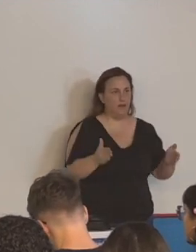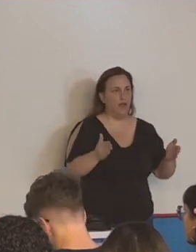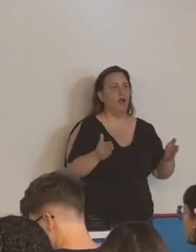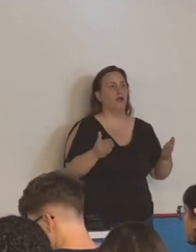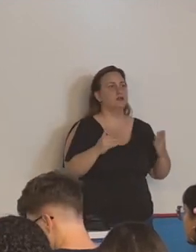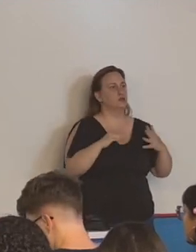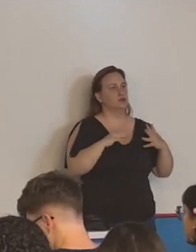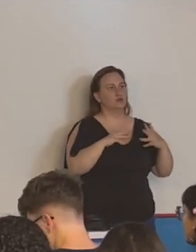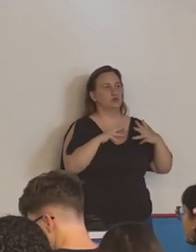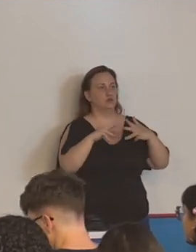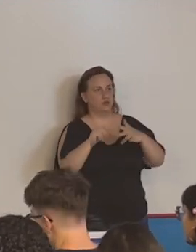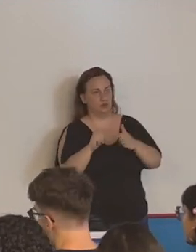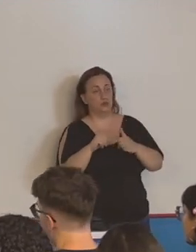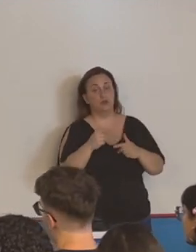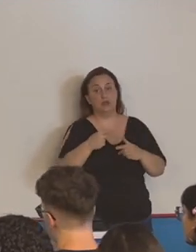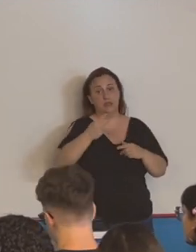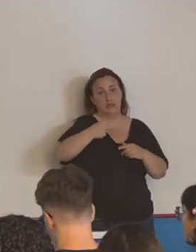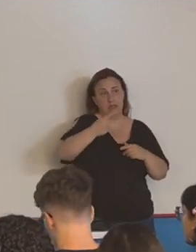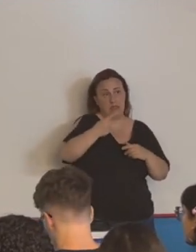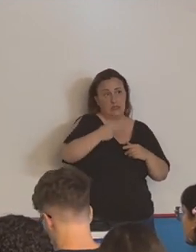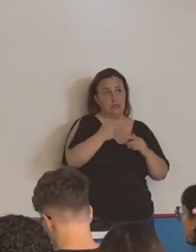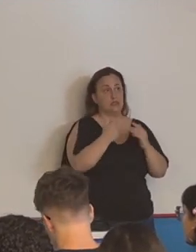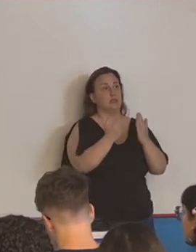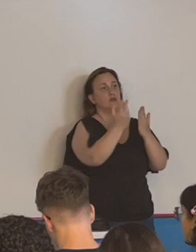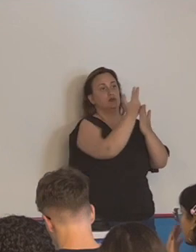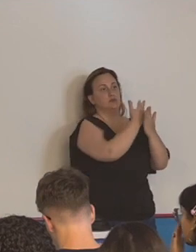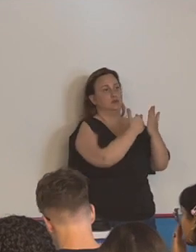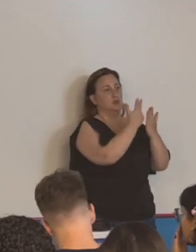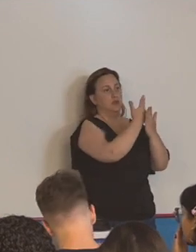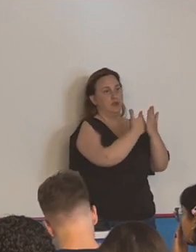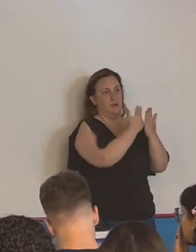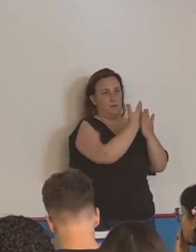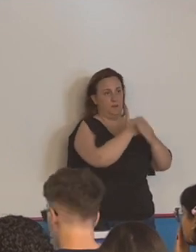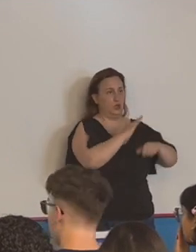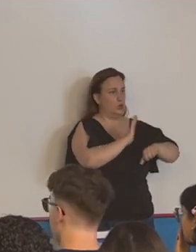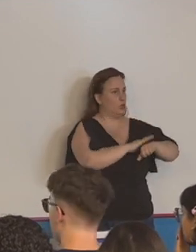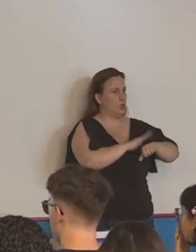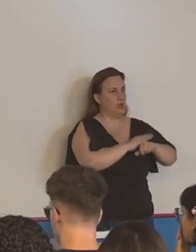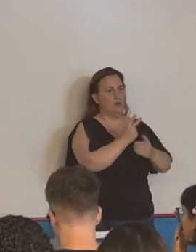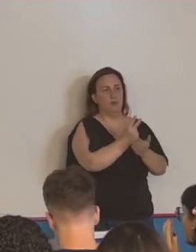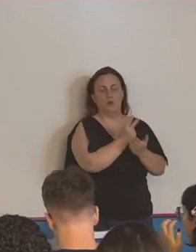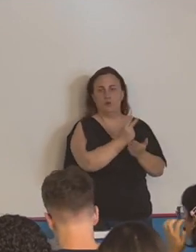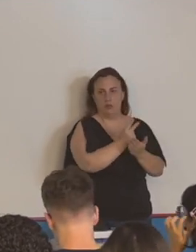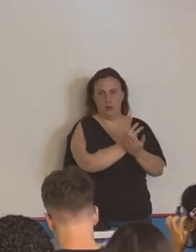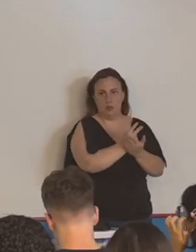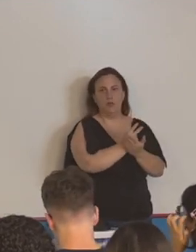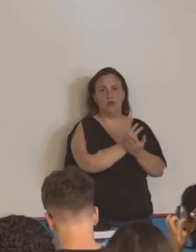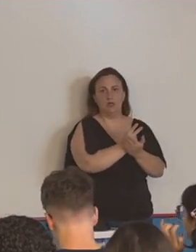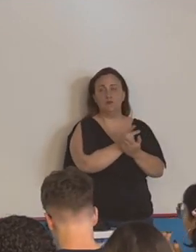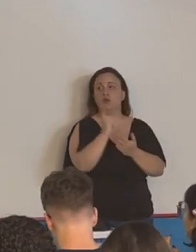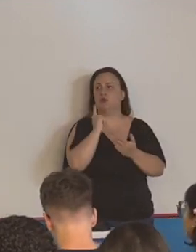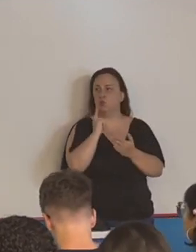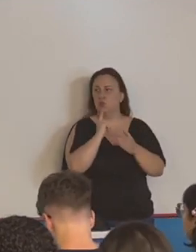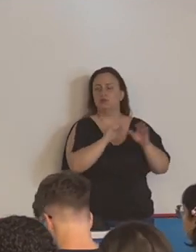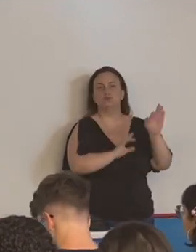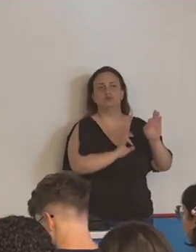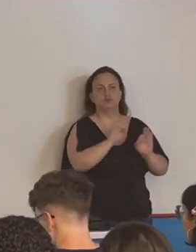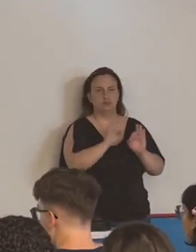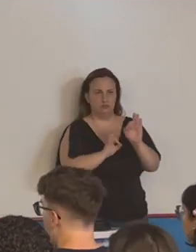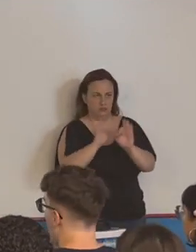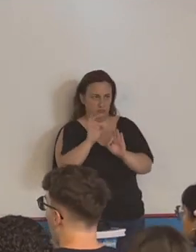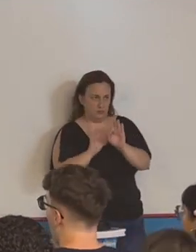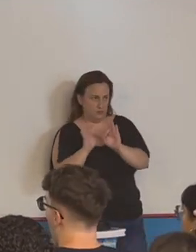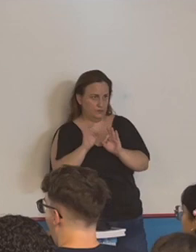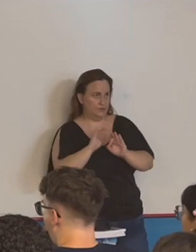pintura, que foi feita, né, no mesmo período, essa daqui já tem todo esse projeto, né? Essa aqui é mais ou